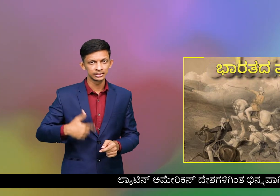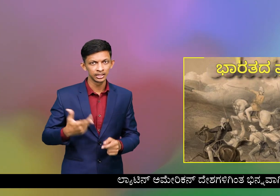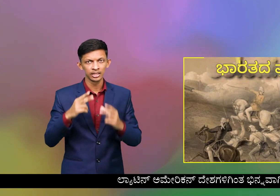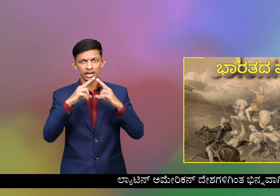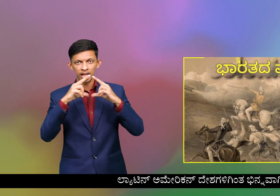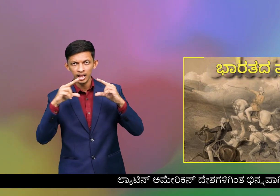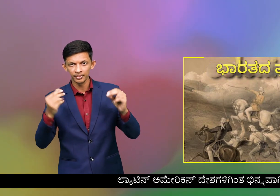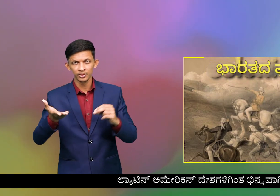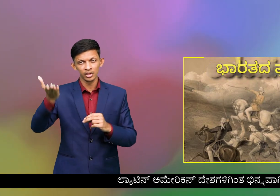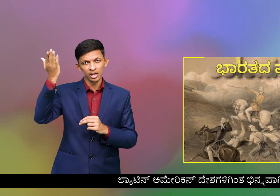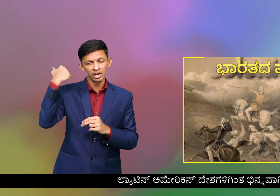ಭಿನ್ನವಾಗಿದೆ.